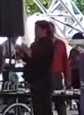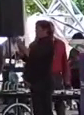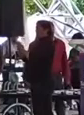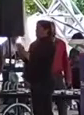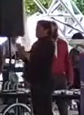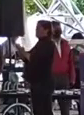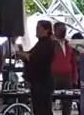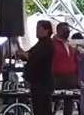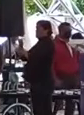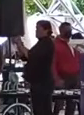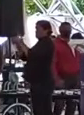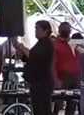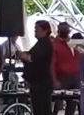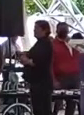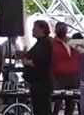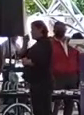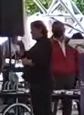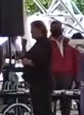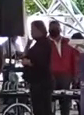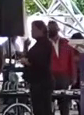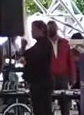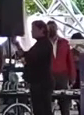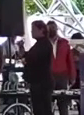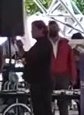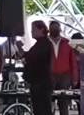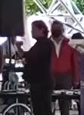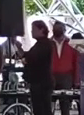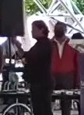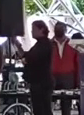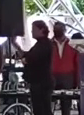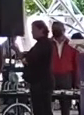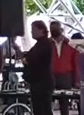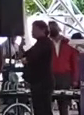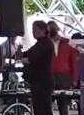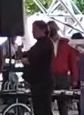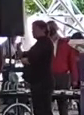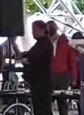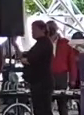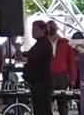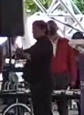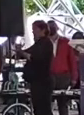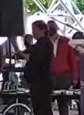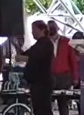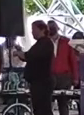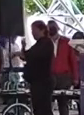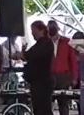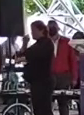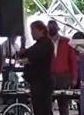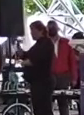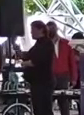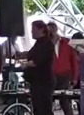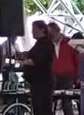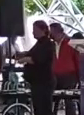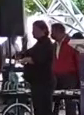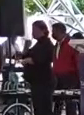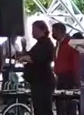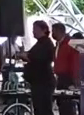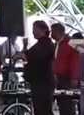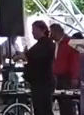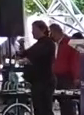Queremos agradecer también al diputado Jaciel González Herrera, muchas gracias por acompañarnos y por acompañar a la gobernadora en esta final de